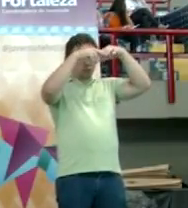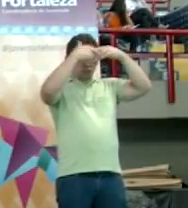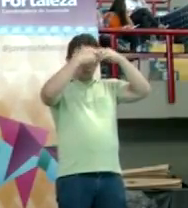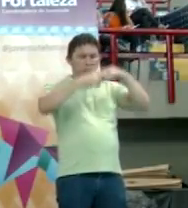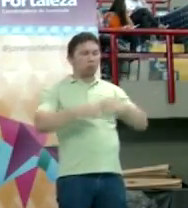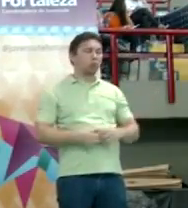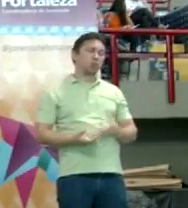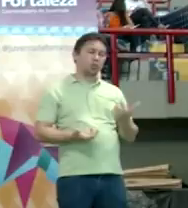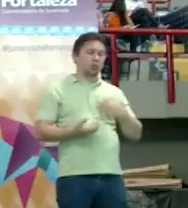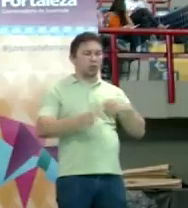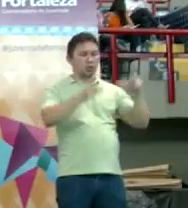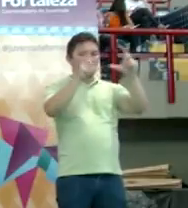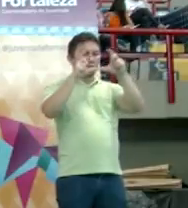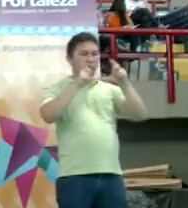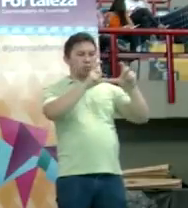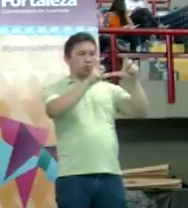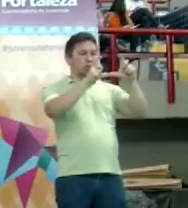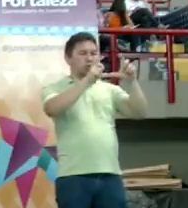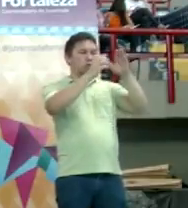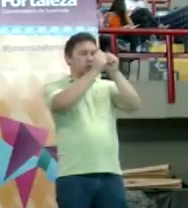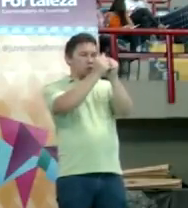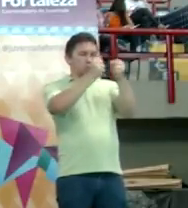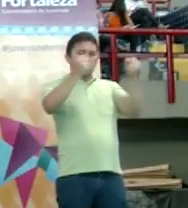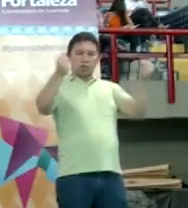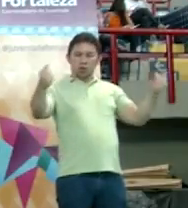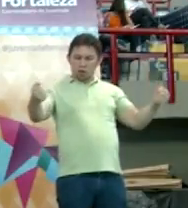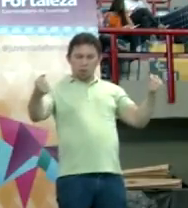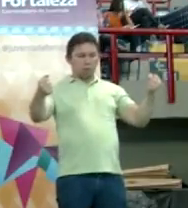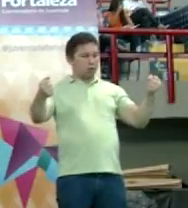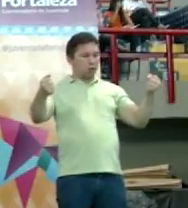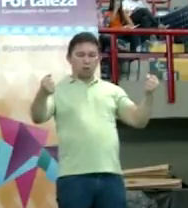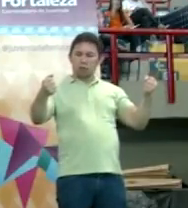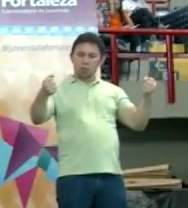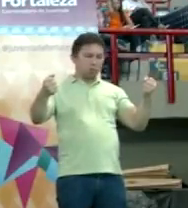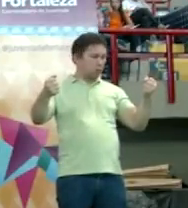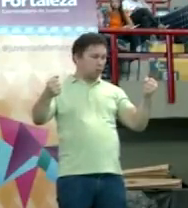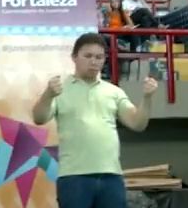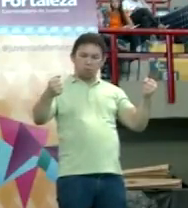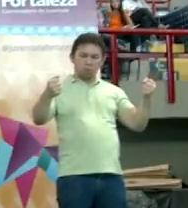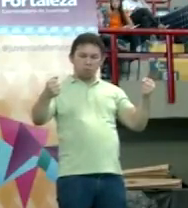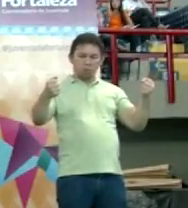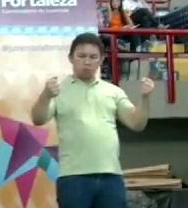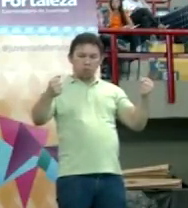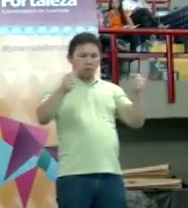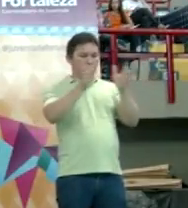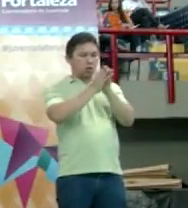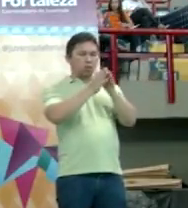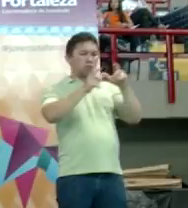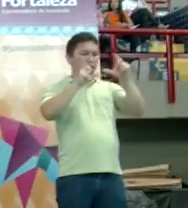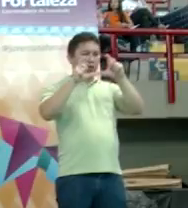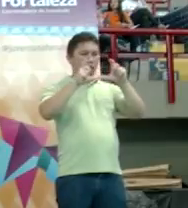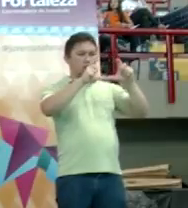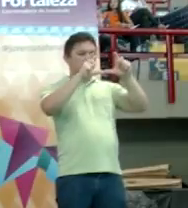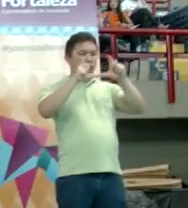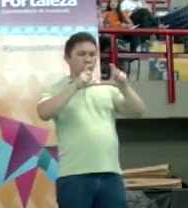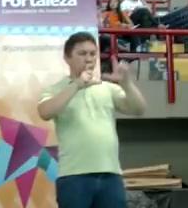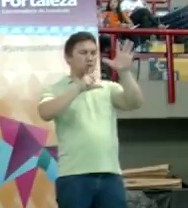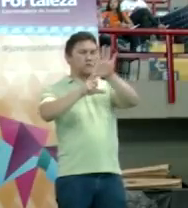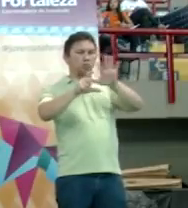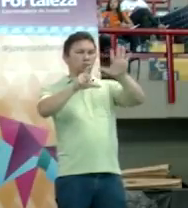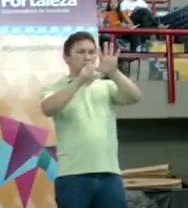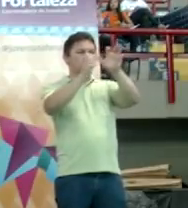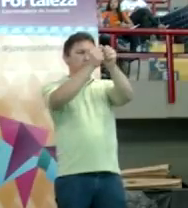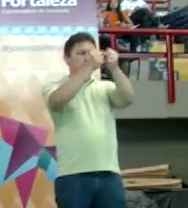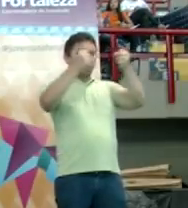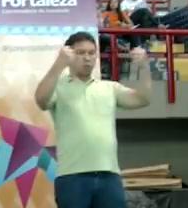Pegar uma figura do espaço e abrir, ou seja, planificar a figura do espaço,